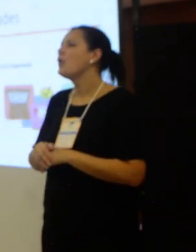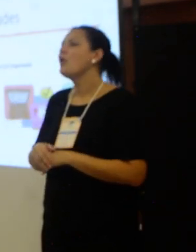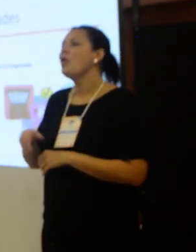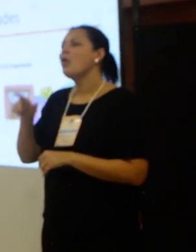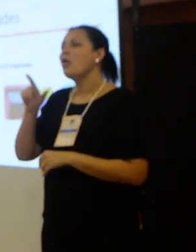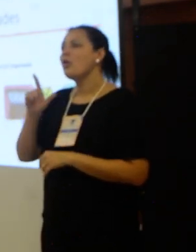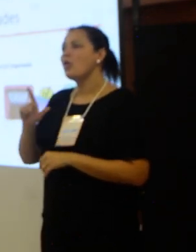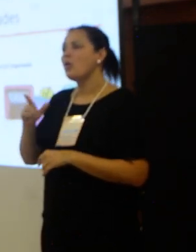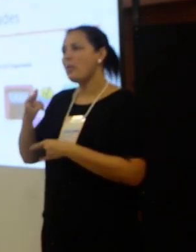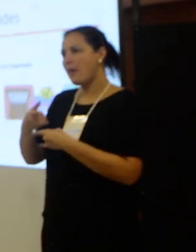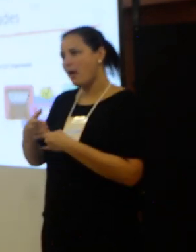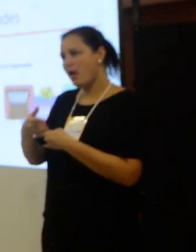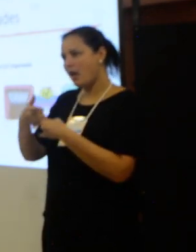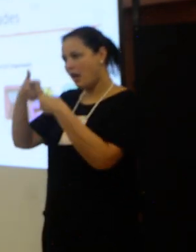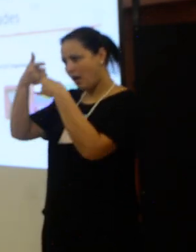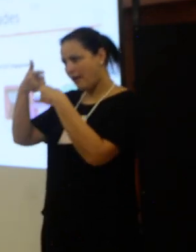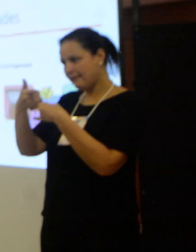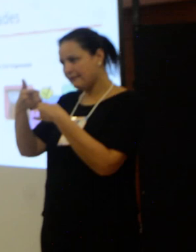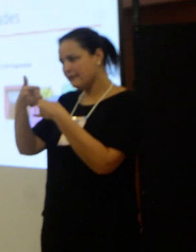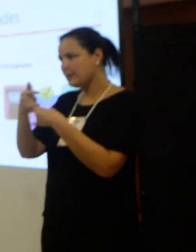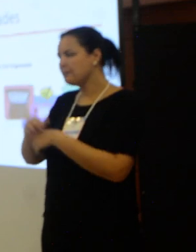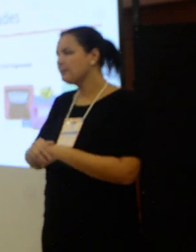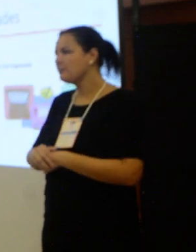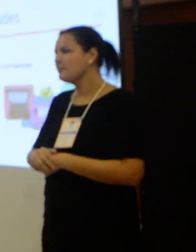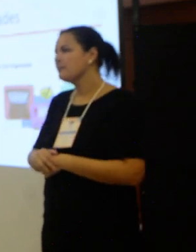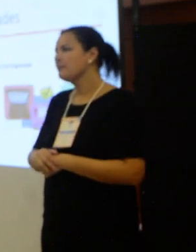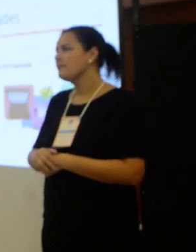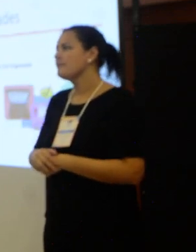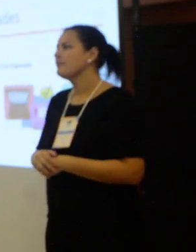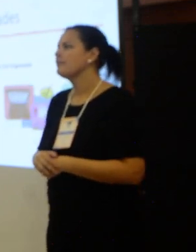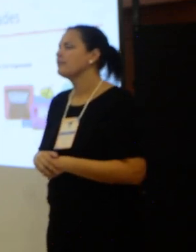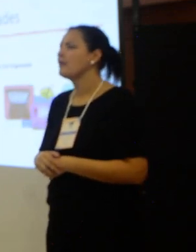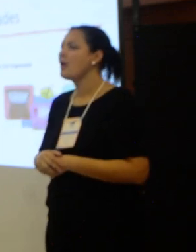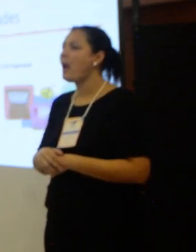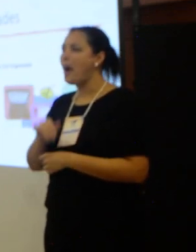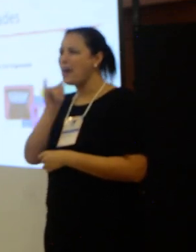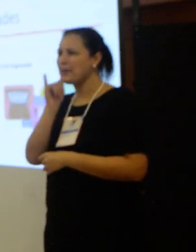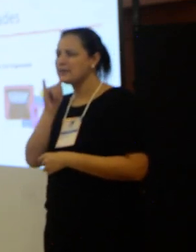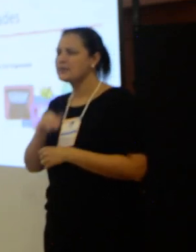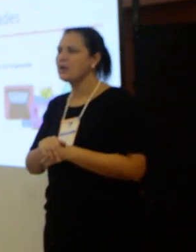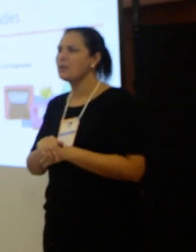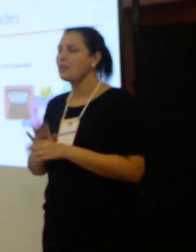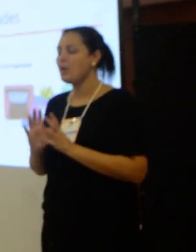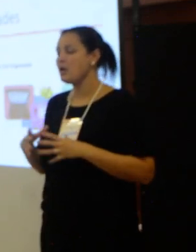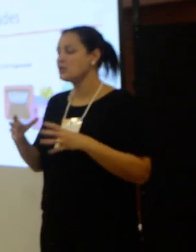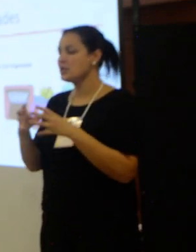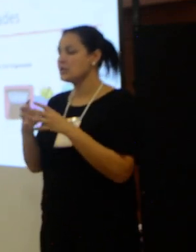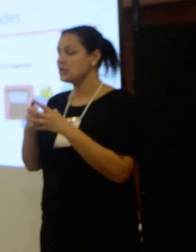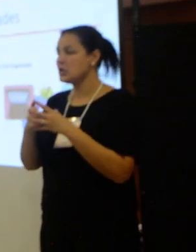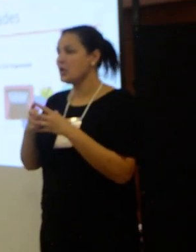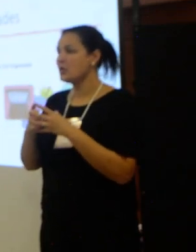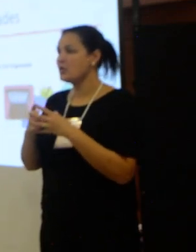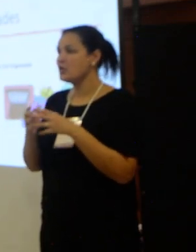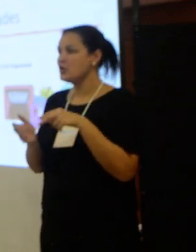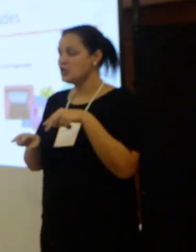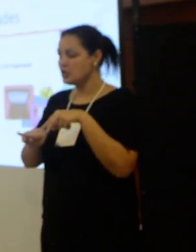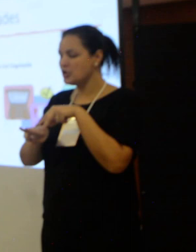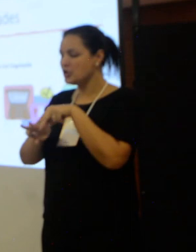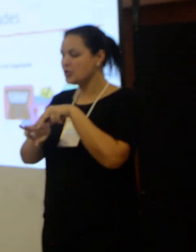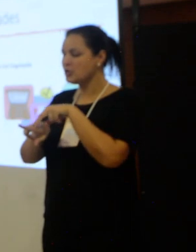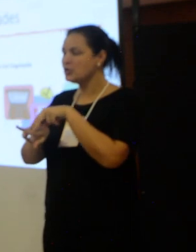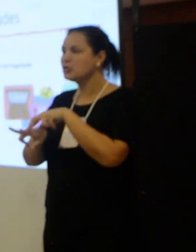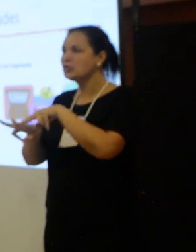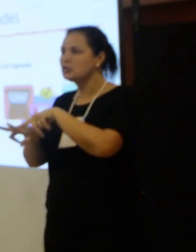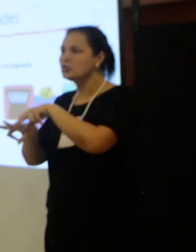né, para a associação de surf apresentar seus projetos, outras associações apresentarem seus projetos, da